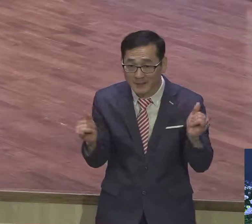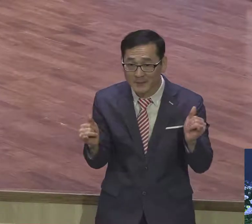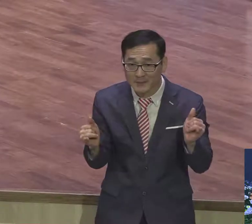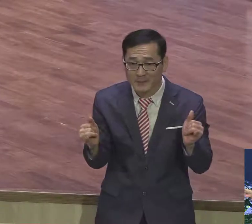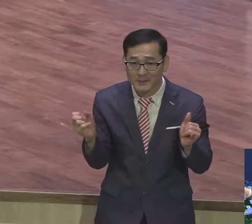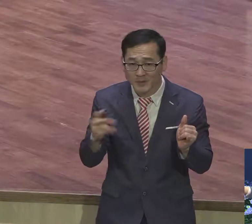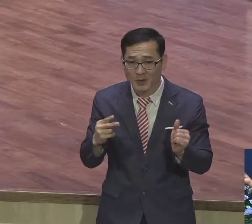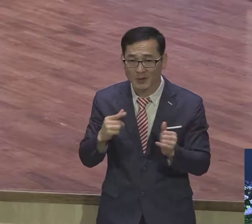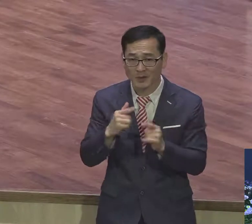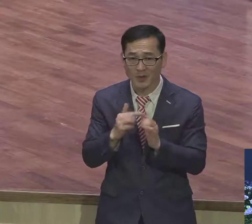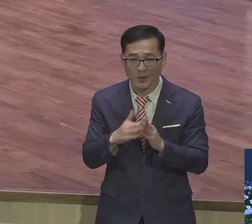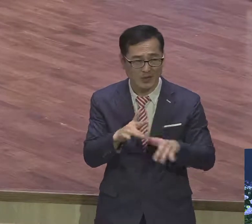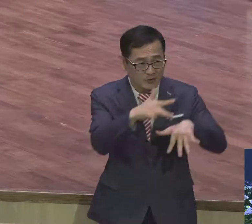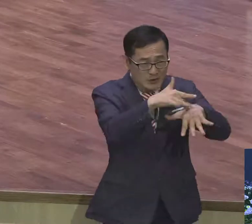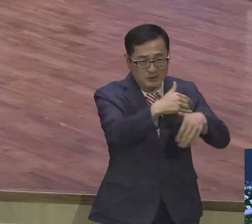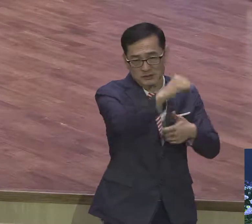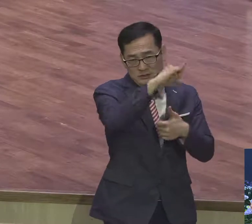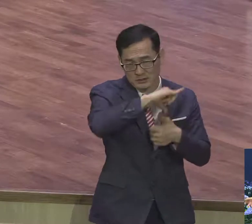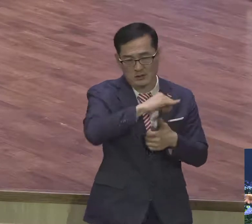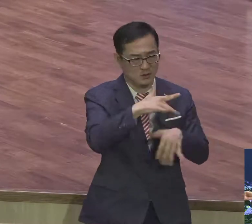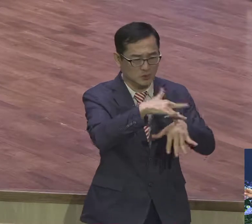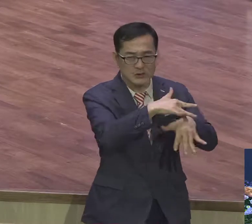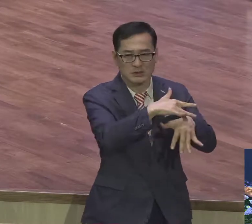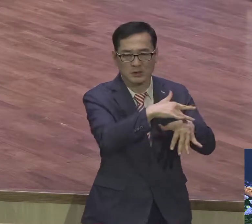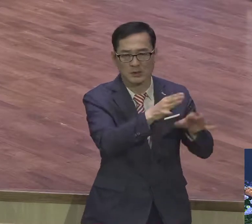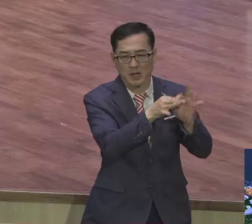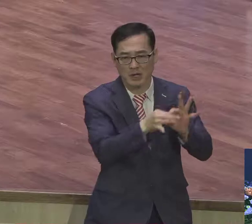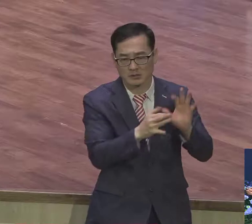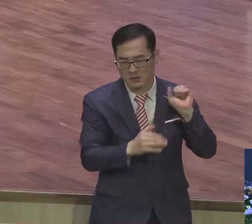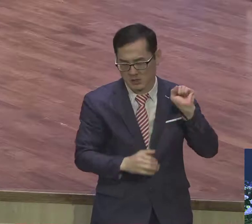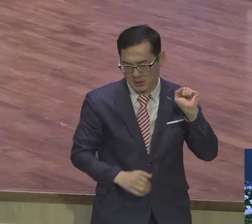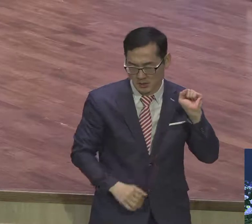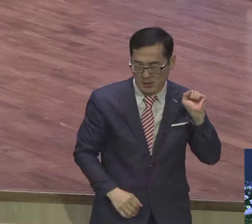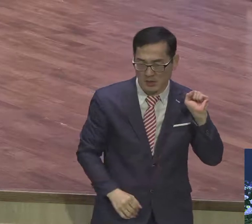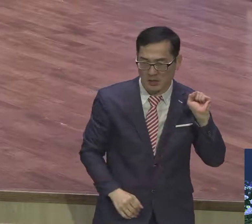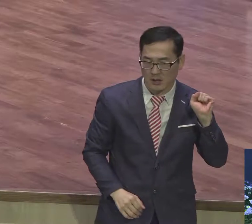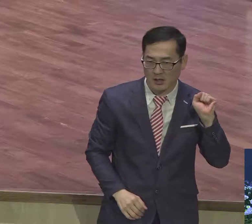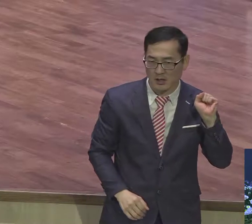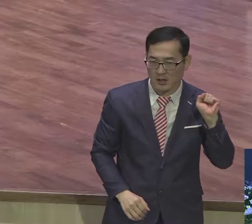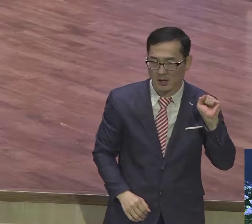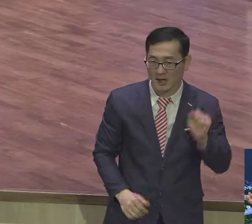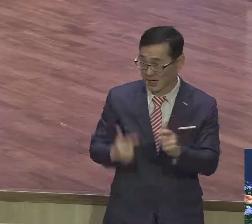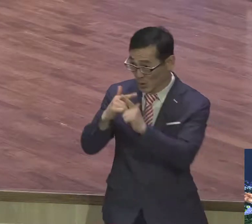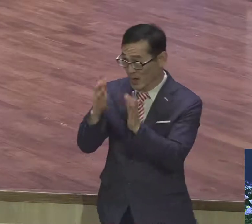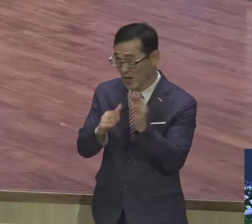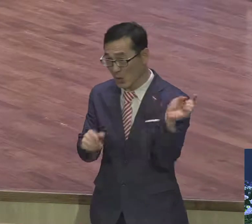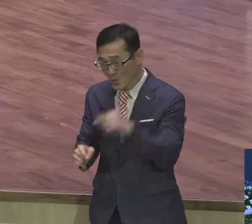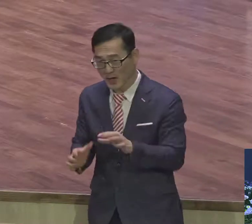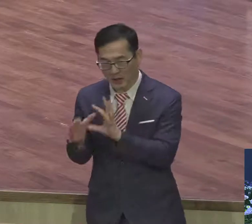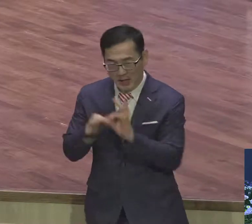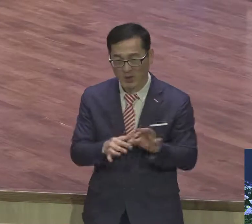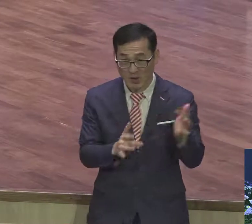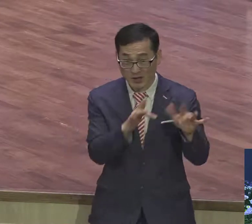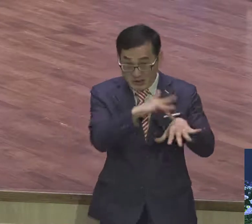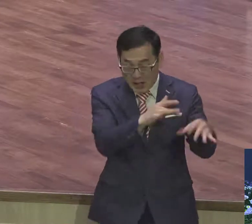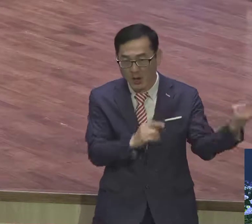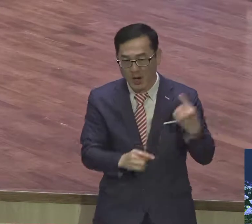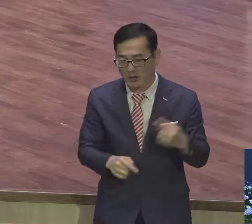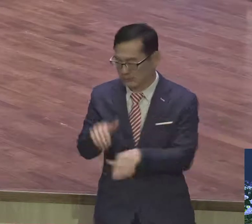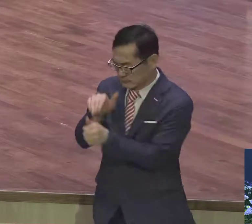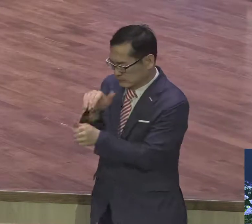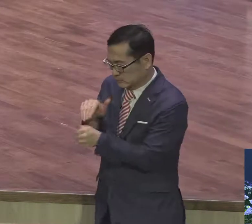시달리면 또 가면 또 귀신이 또 차도 잊을 수 없어 내가 못 잊자 또 차도와 계속 괴롭힙니다